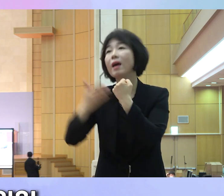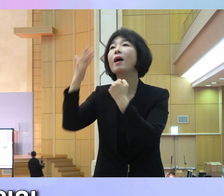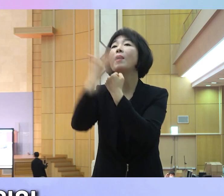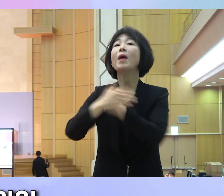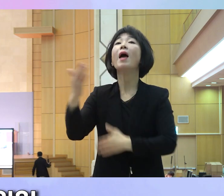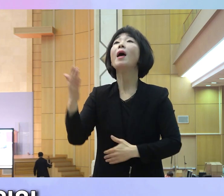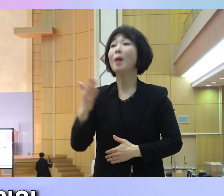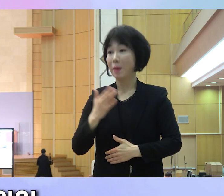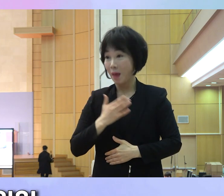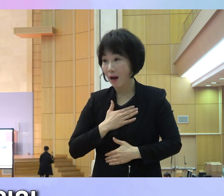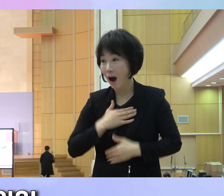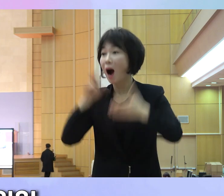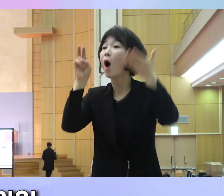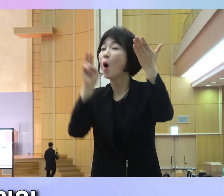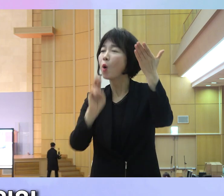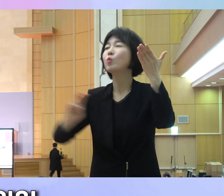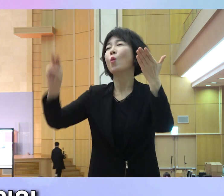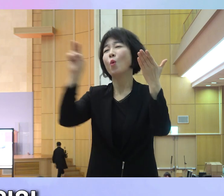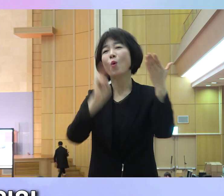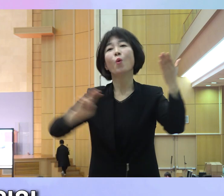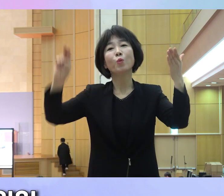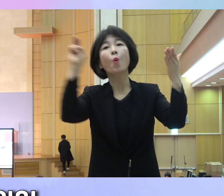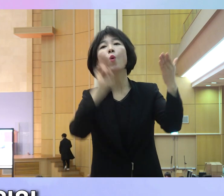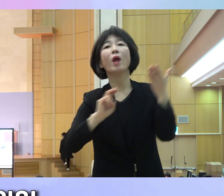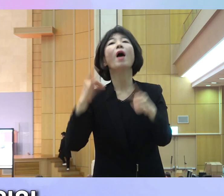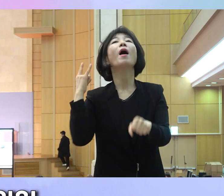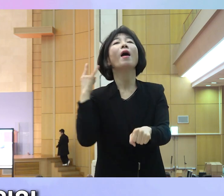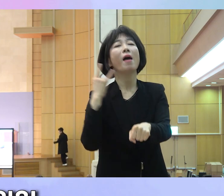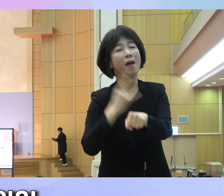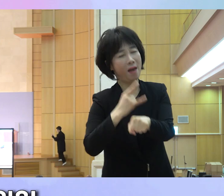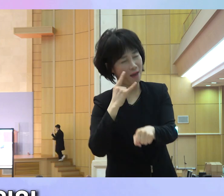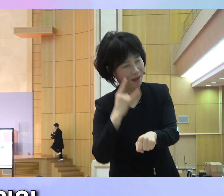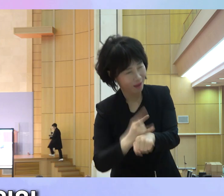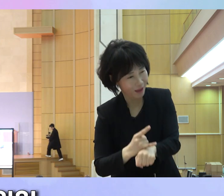아버지 은혜 내가 노래해.